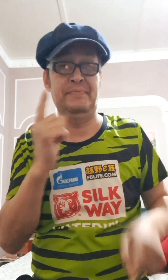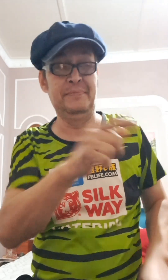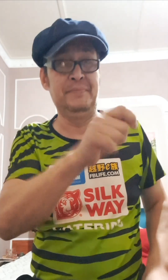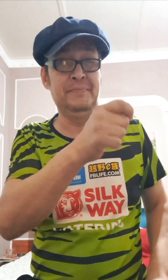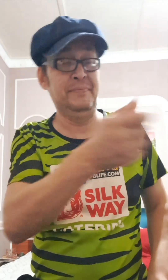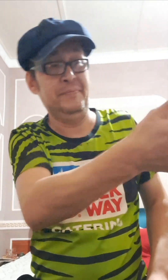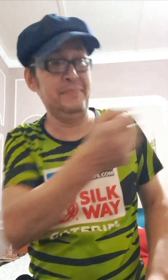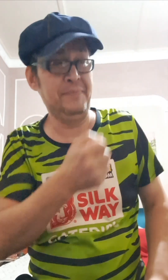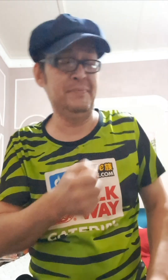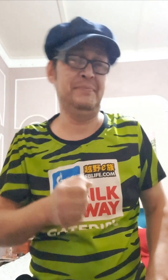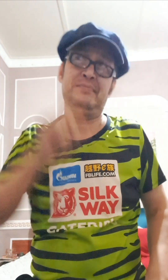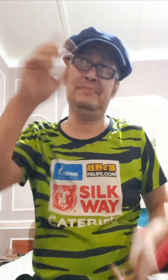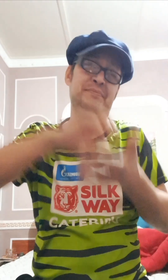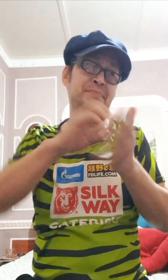fugas cuando se intenta hacer un barril.